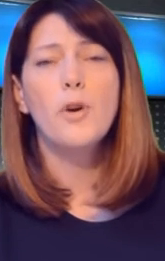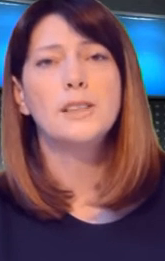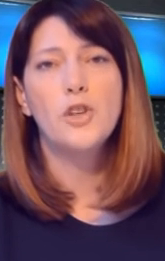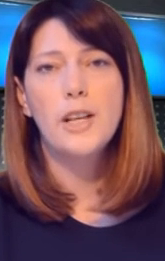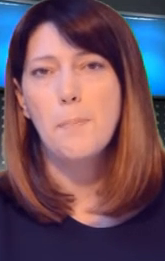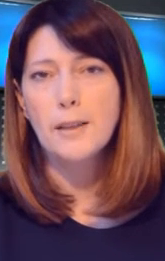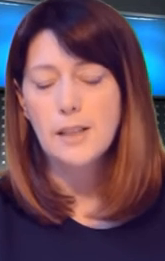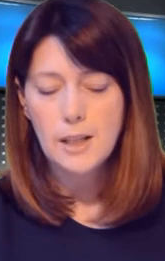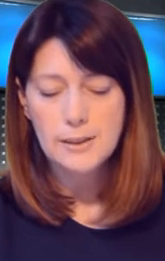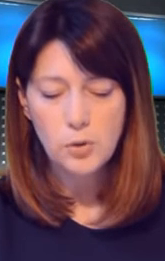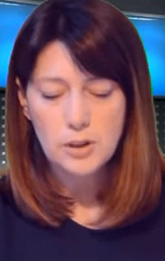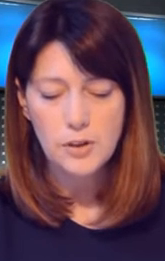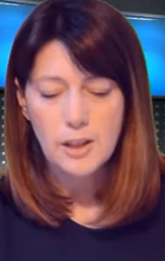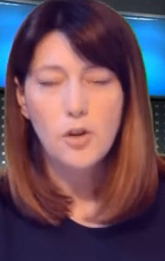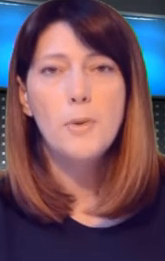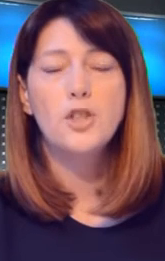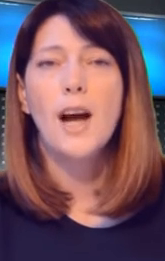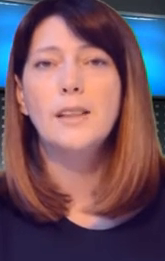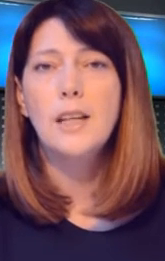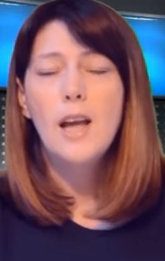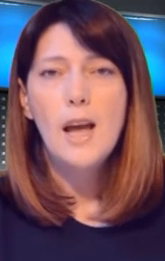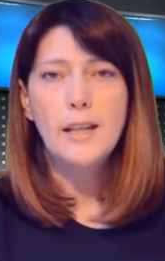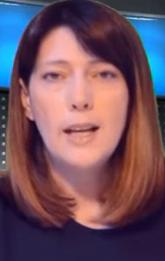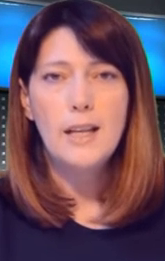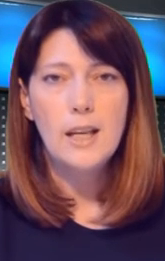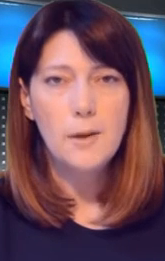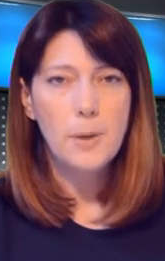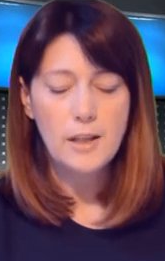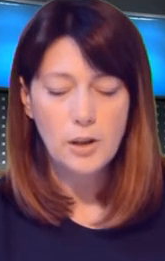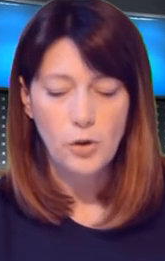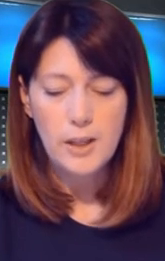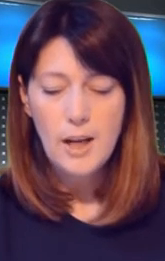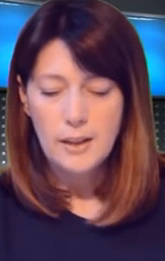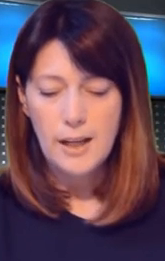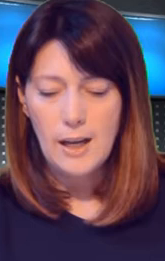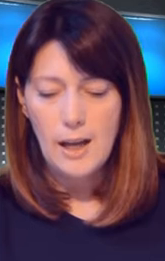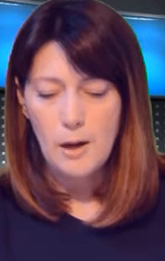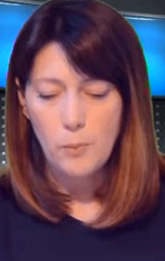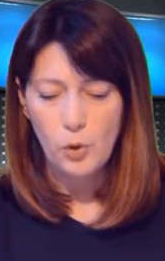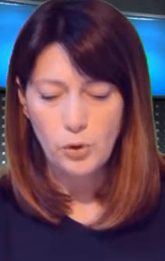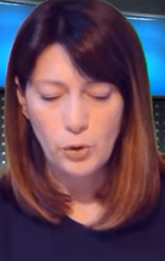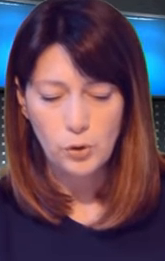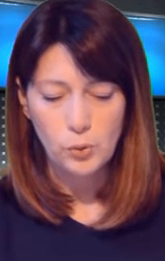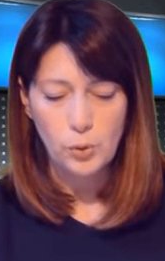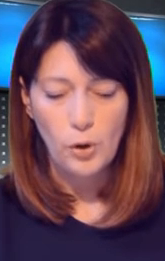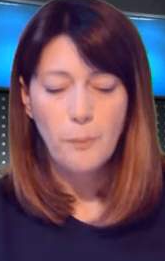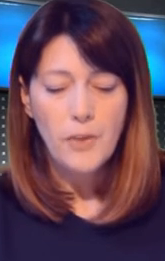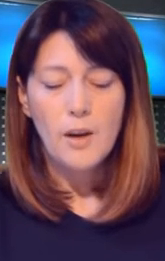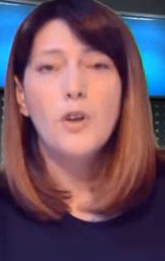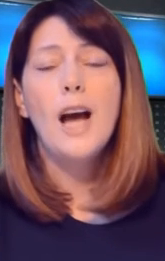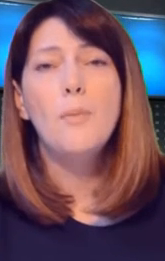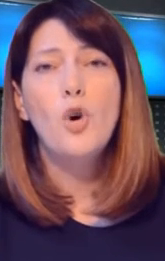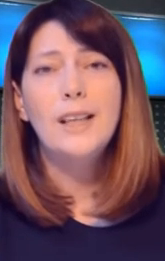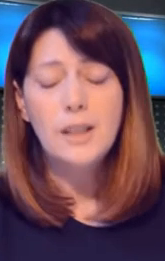grande collaborazione da parte delle istituzioni, dei commercianti e degli imprenditori del mondo